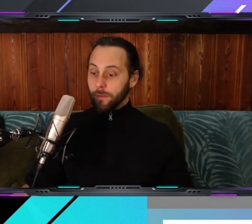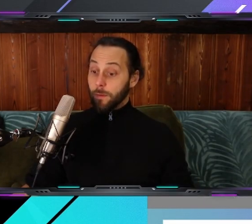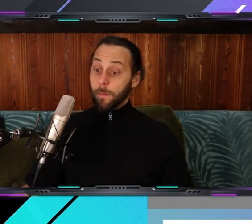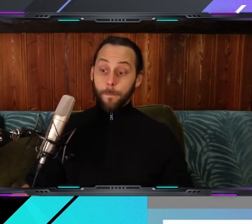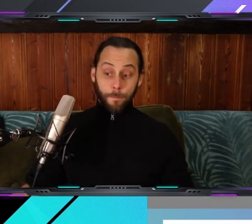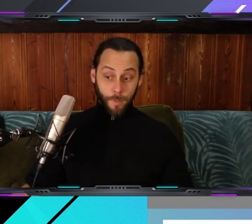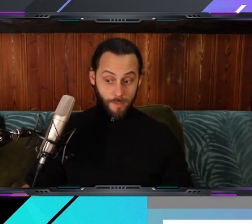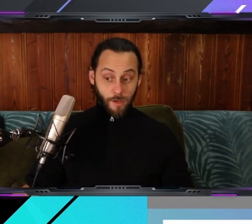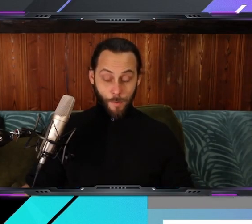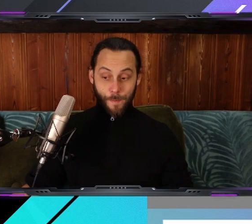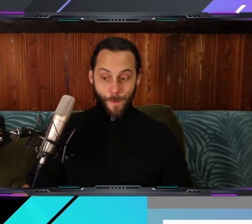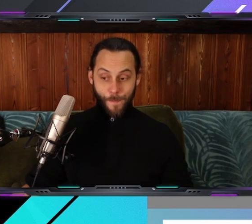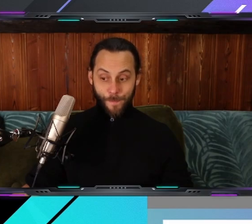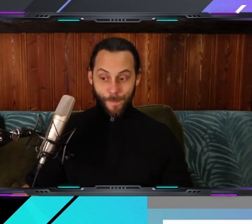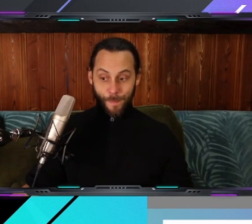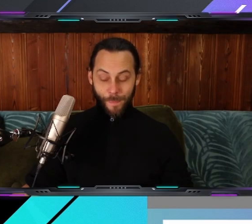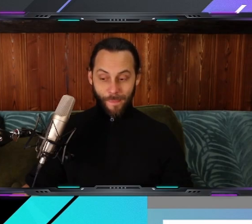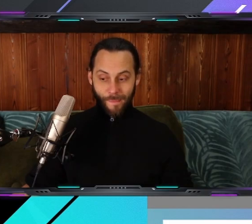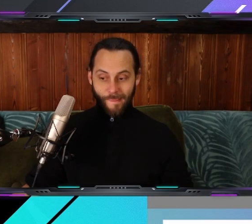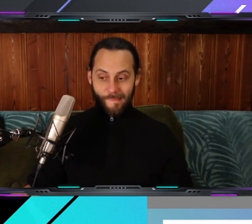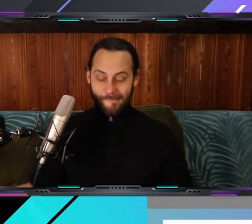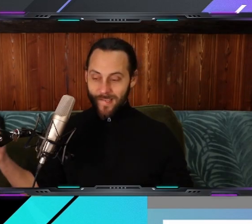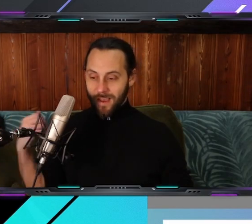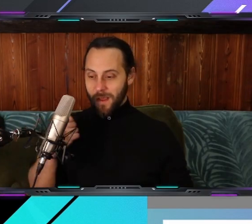prêt. Merci quand même. »